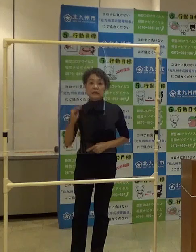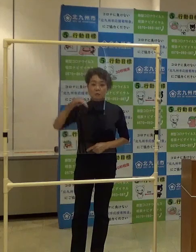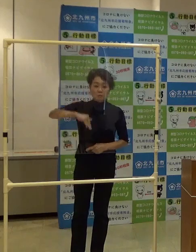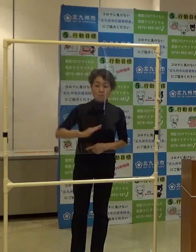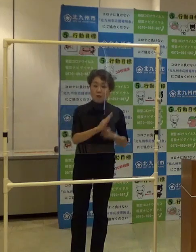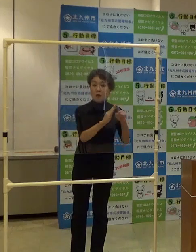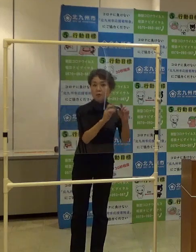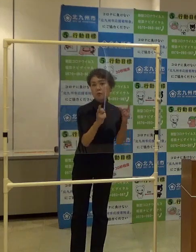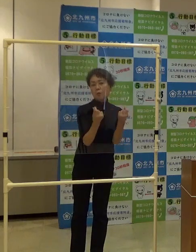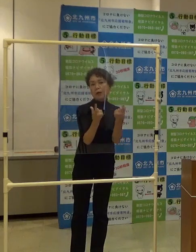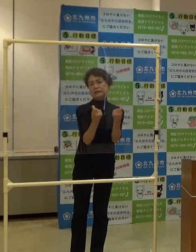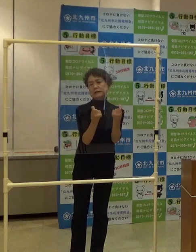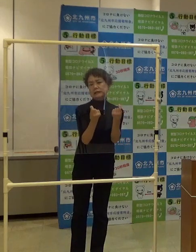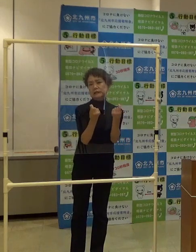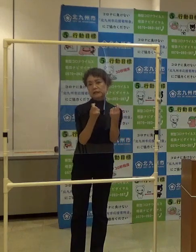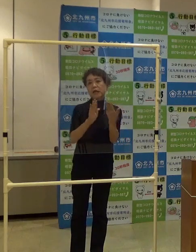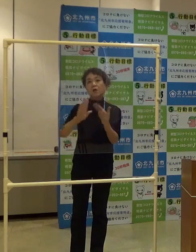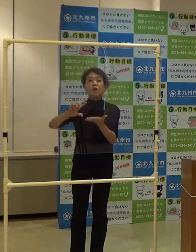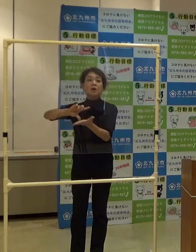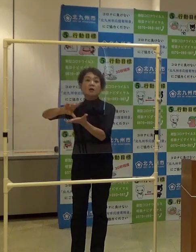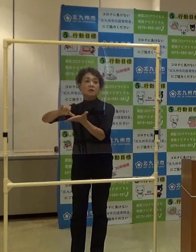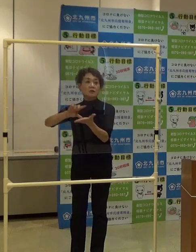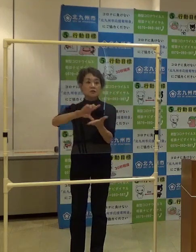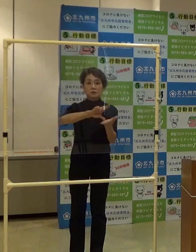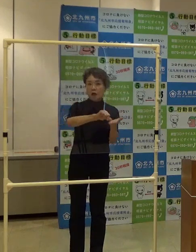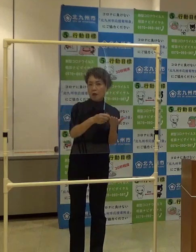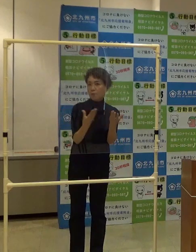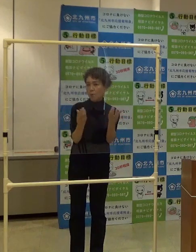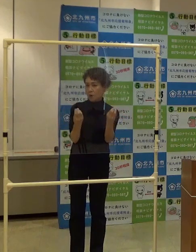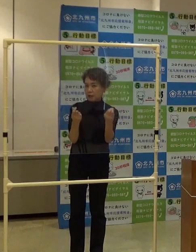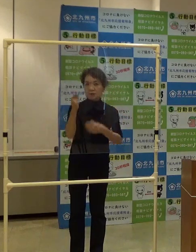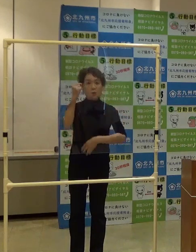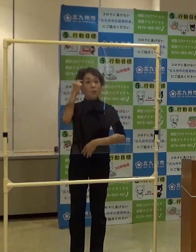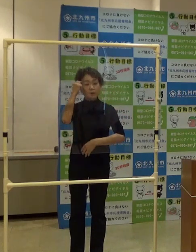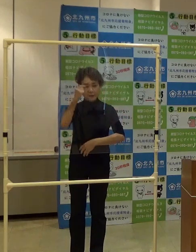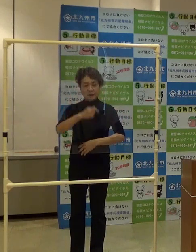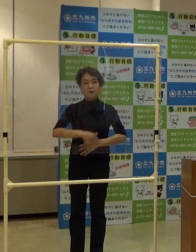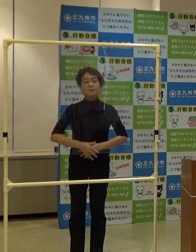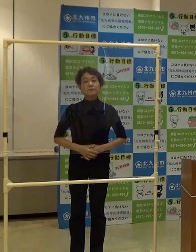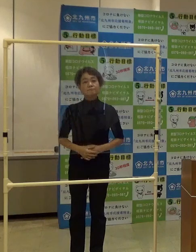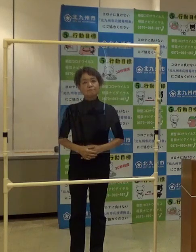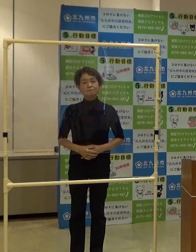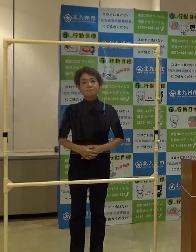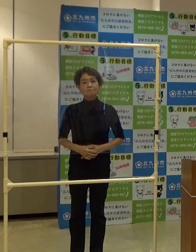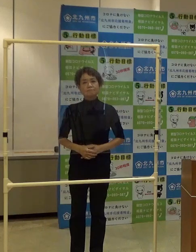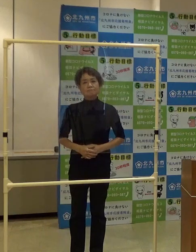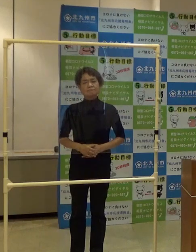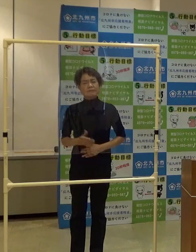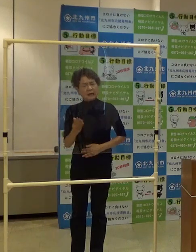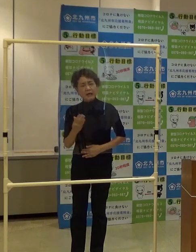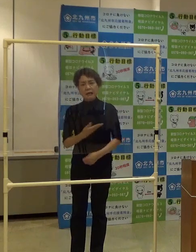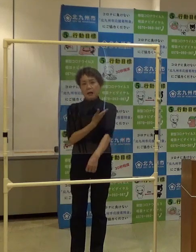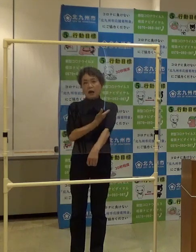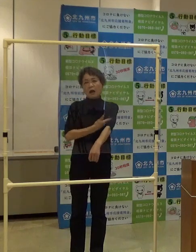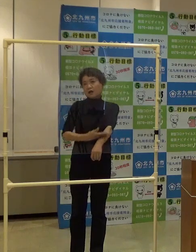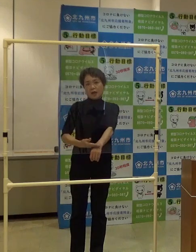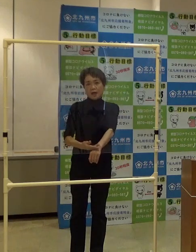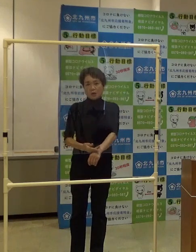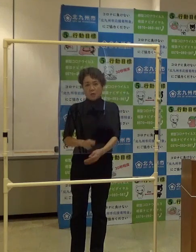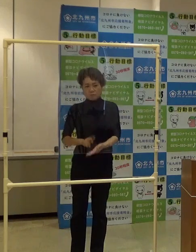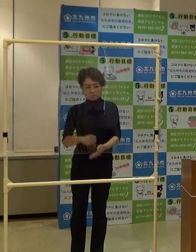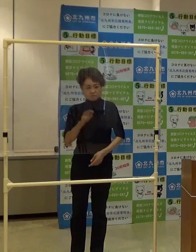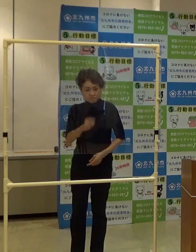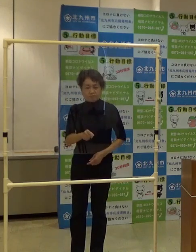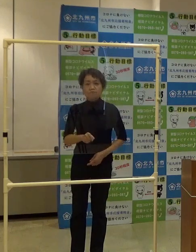。他の自治体でもおそらく似合っていると思いますけれども、なかなか感染経路を特定するという